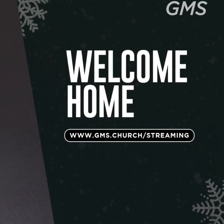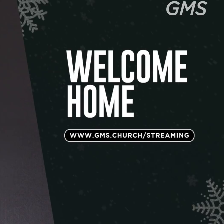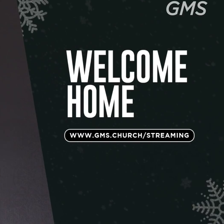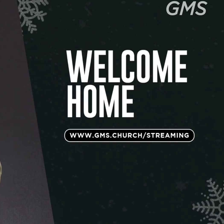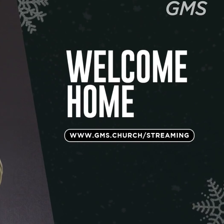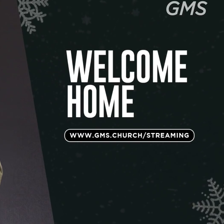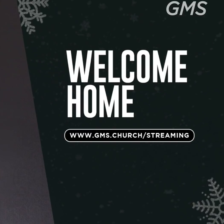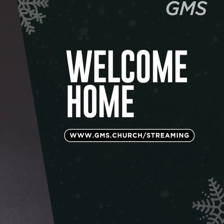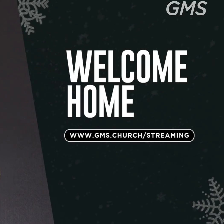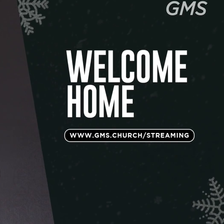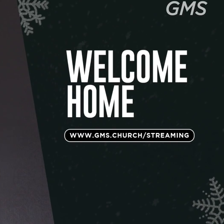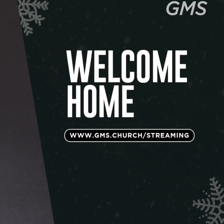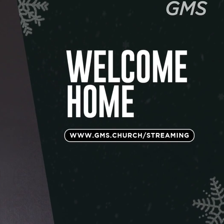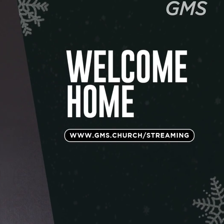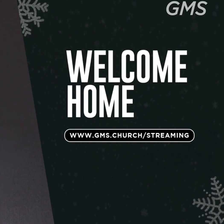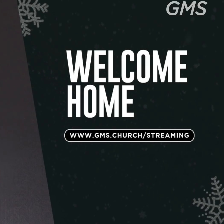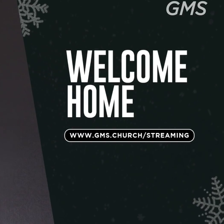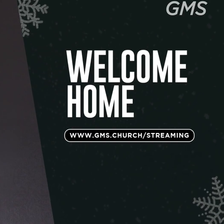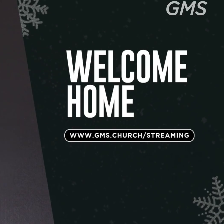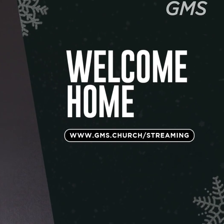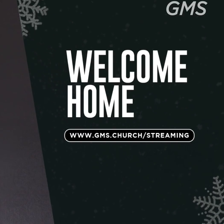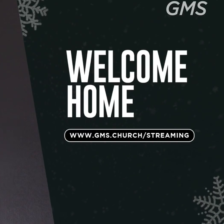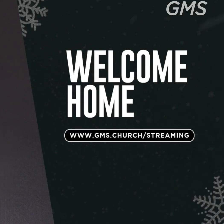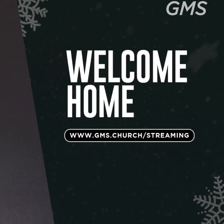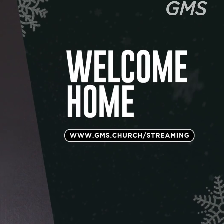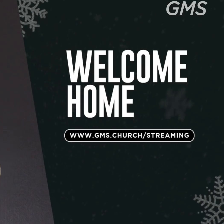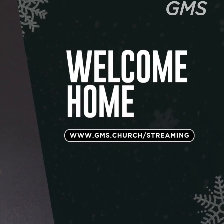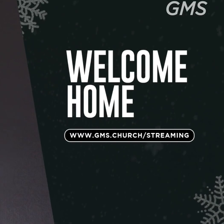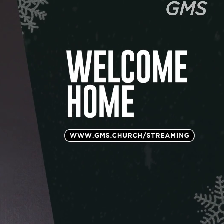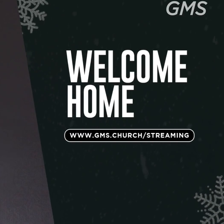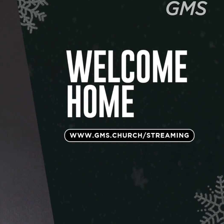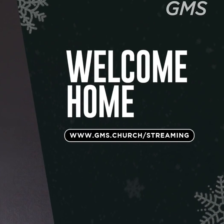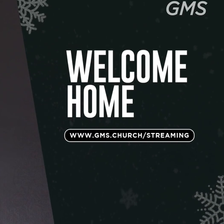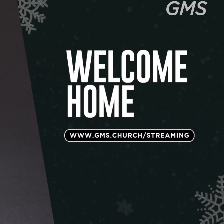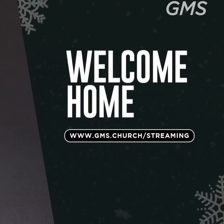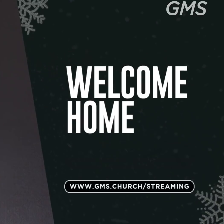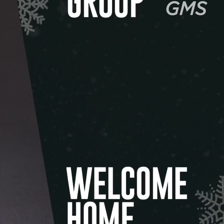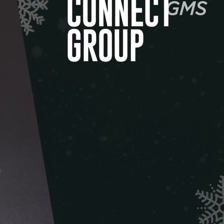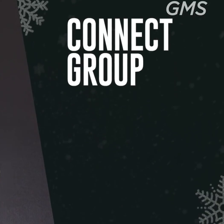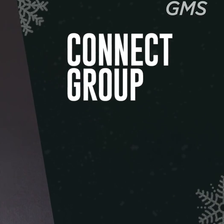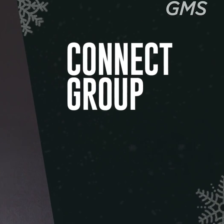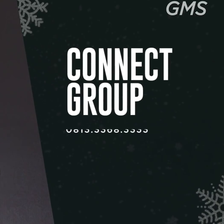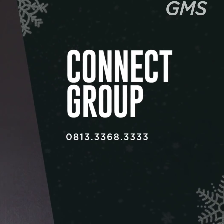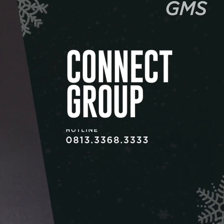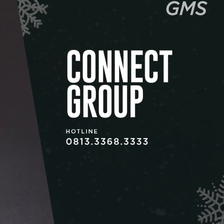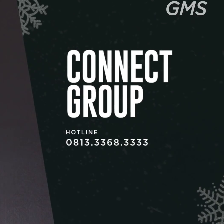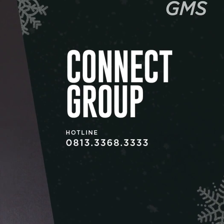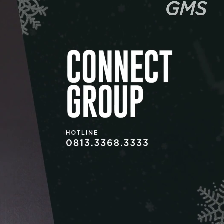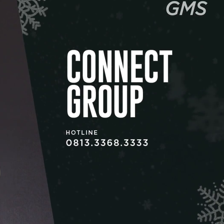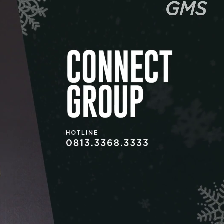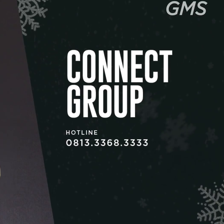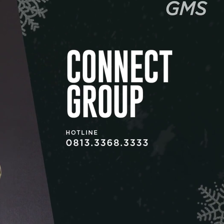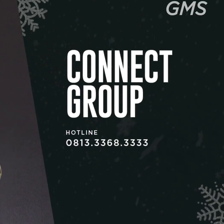Mawar Sharon. Sebelum kita menyaksikan tayangan ibadah pada hari ini, ada beberapa pengumuman buat Anda. Yang pertama adalah Connect